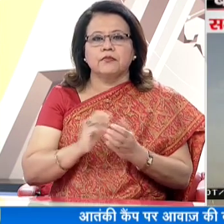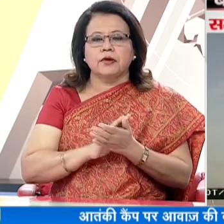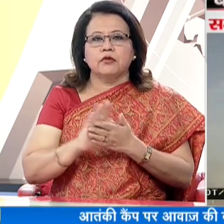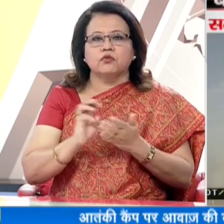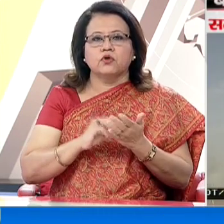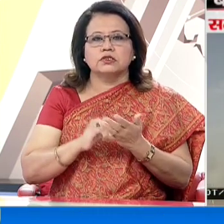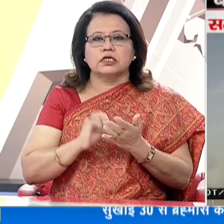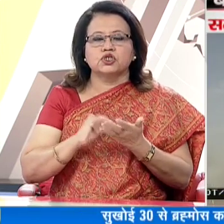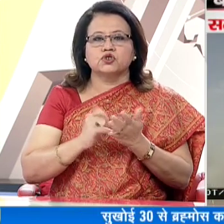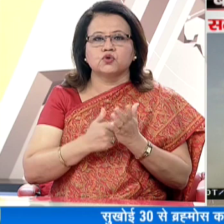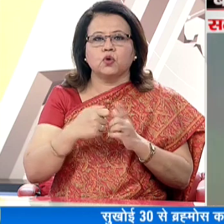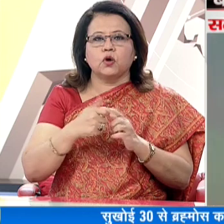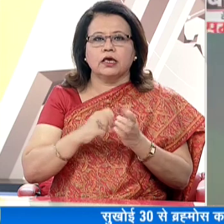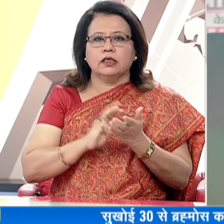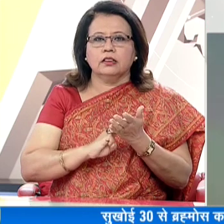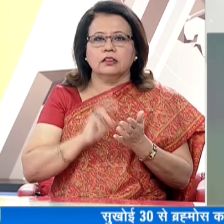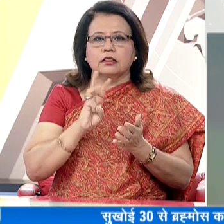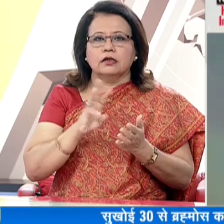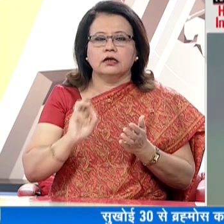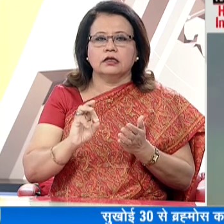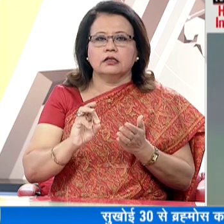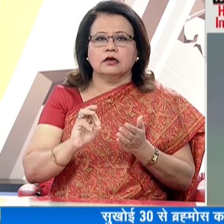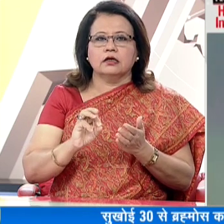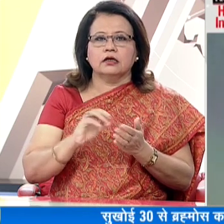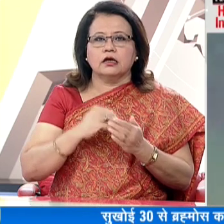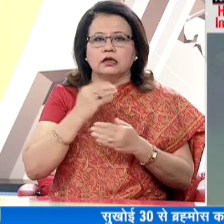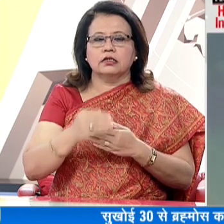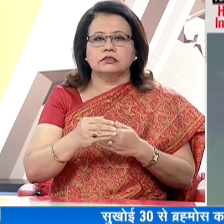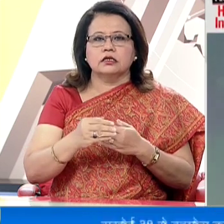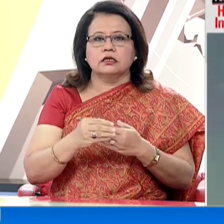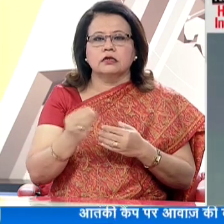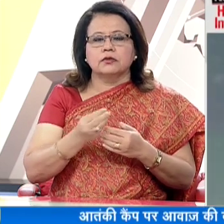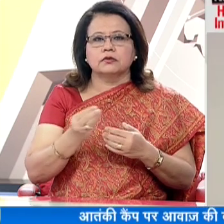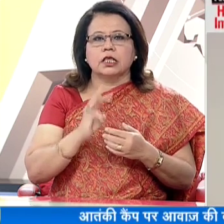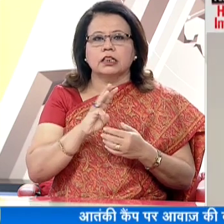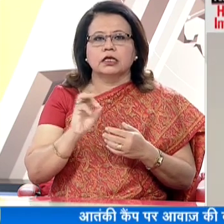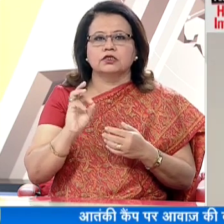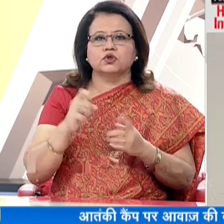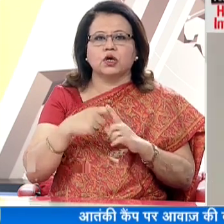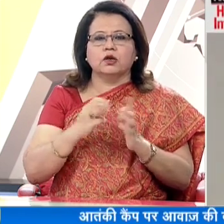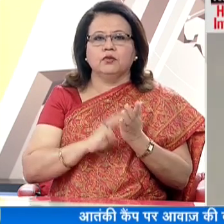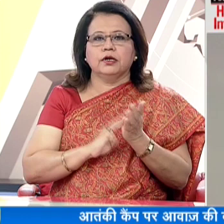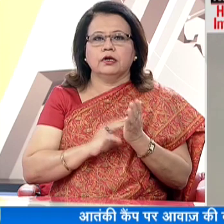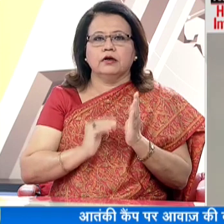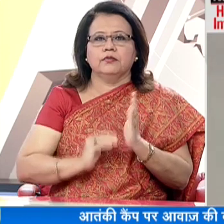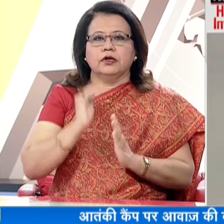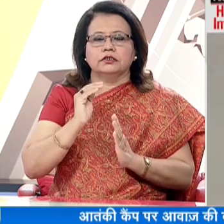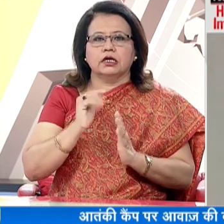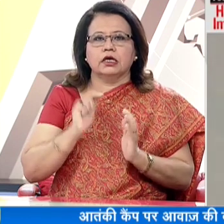ब्रह्मोस को सुखोई 30 से फायर करने से मारक क्षमता 300 किलोमीटर बढ़ जाएगी। इस मिसाइल